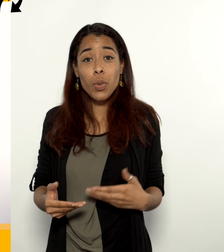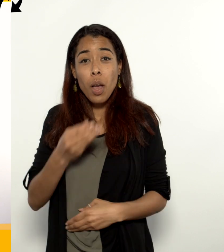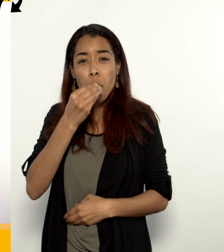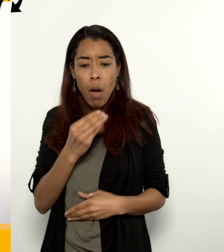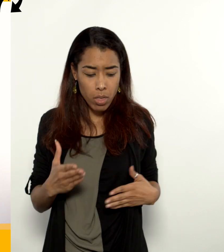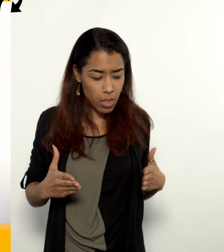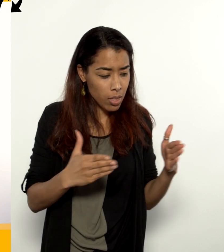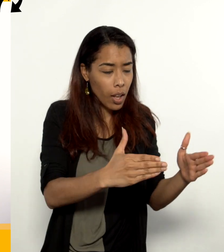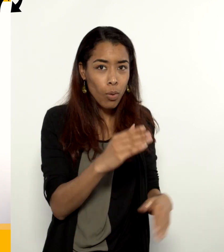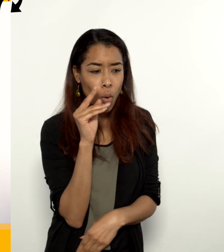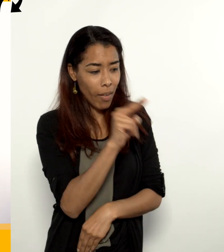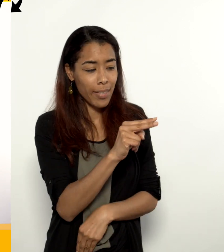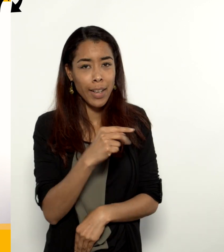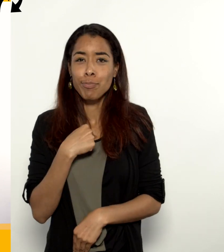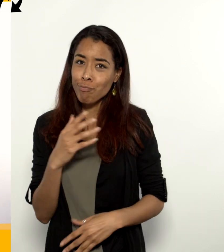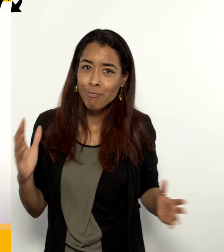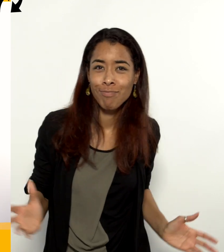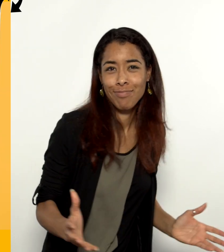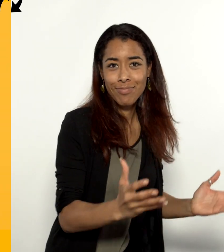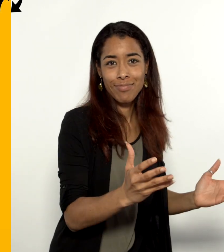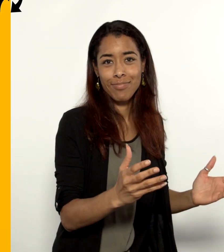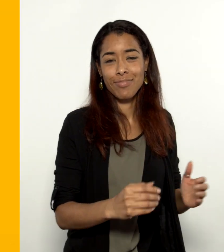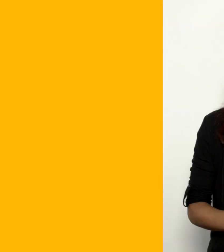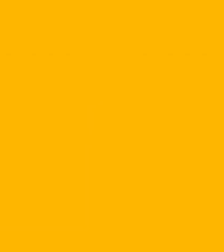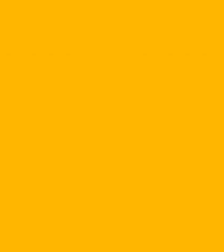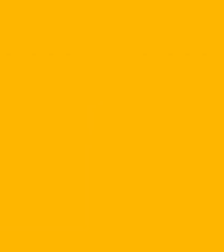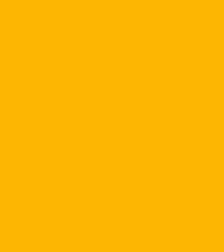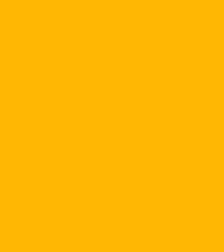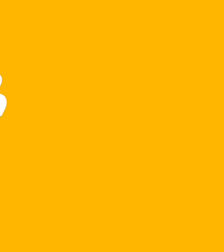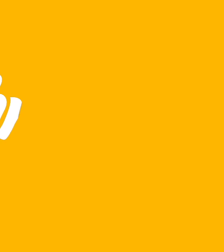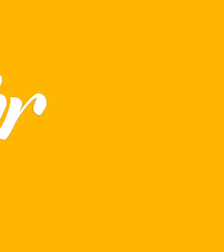Aujourd'hui, je veux vous encourager à regarder dans la bonne direction.